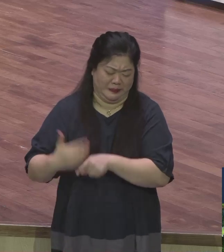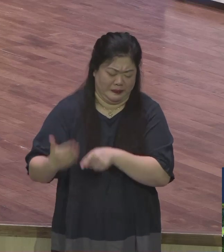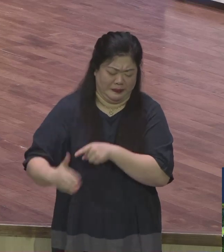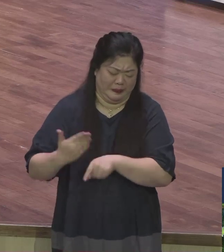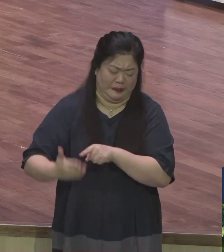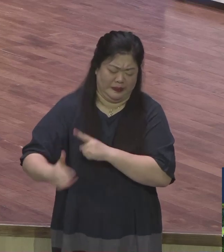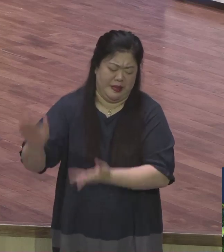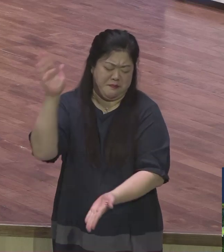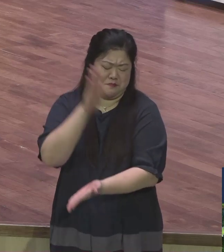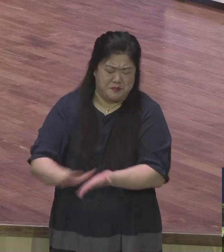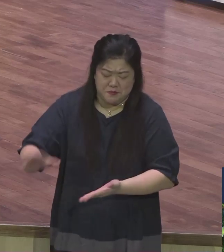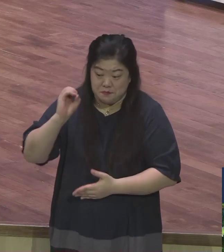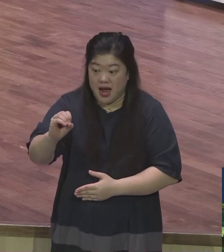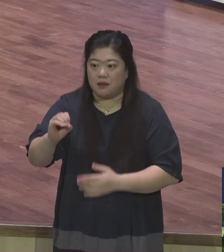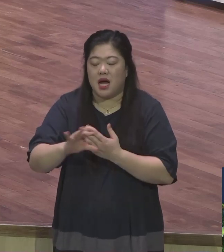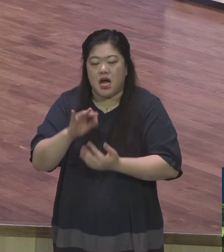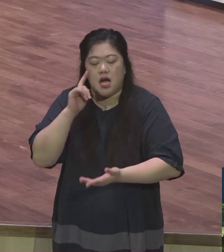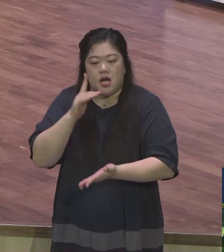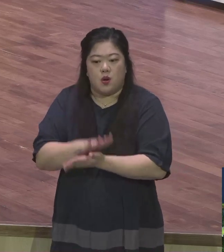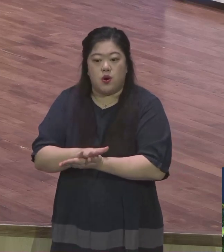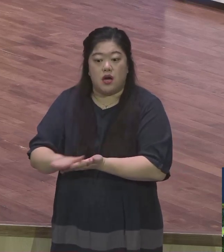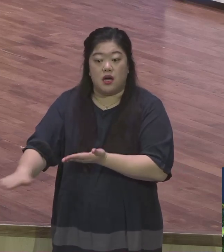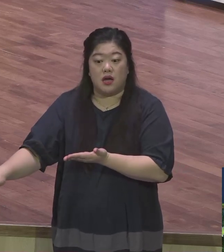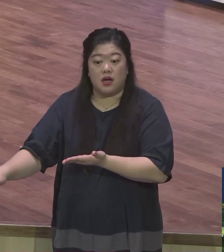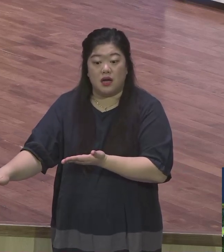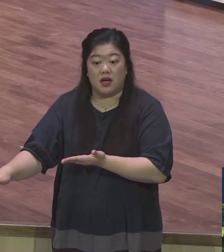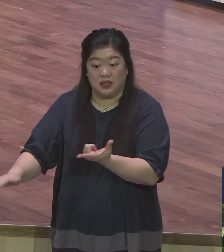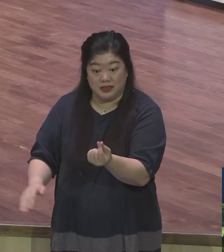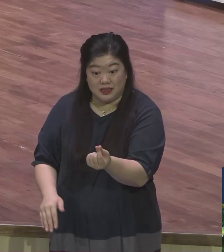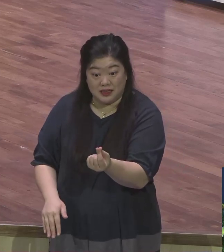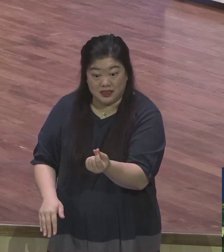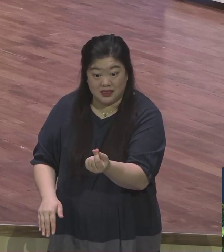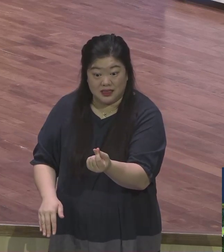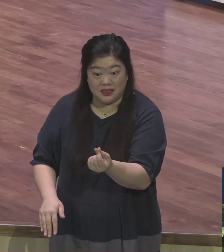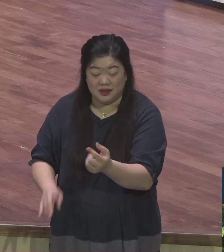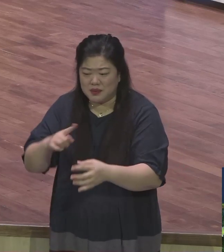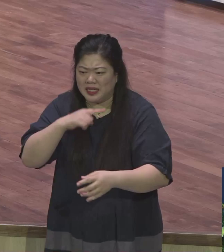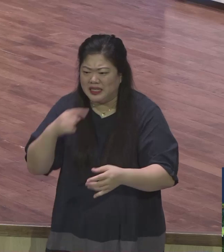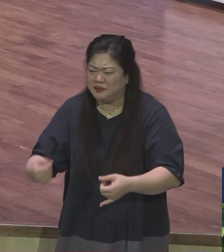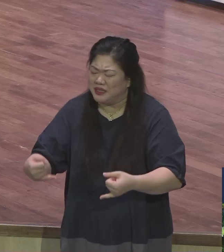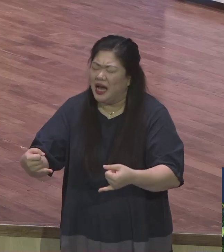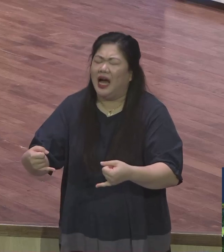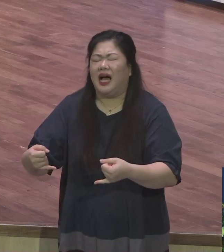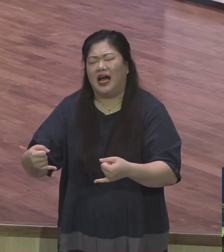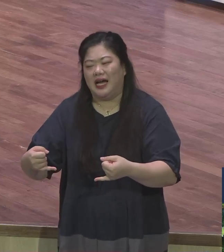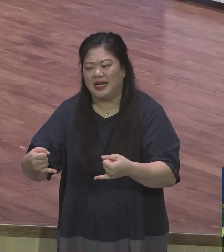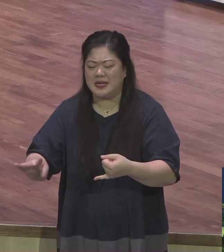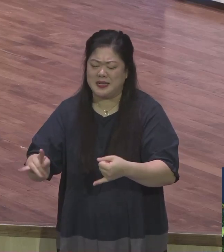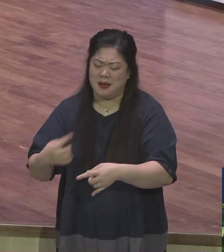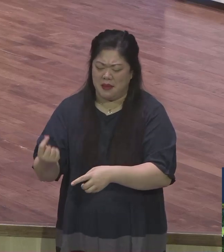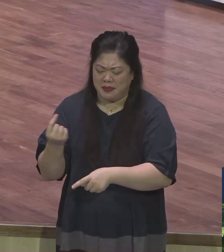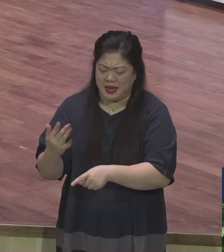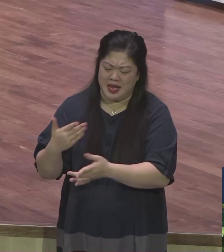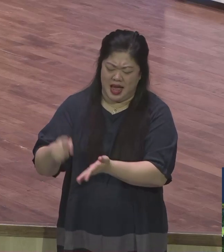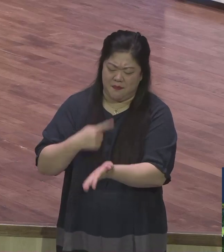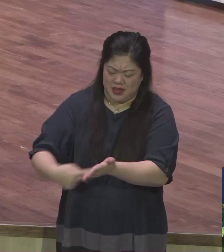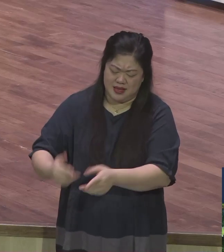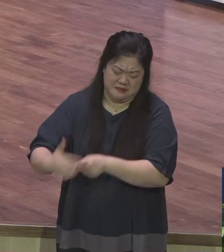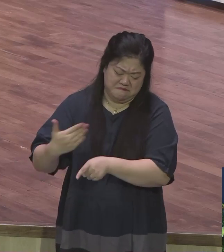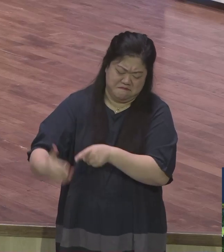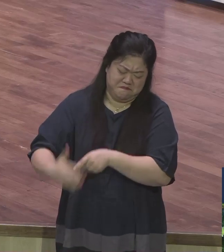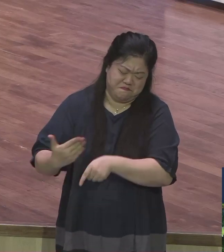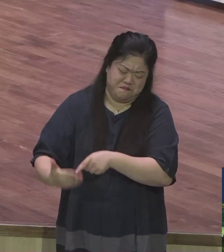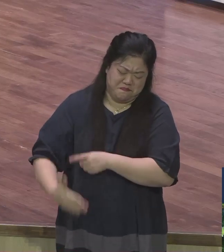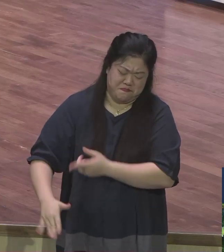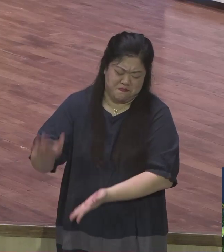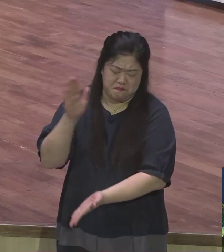갚아야 되는데 빚지면 그렇잖아요. 빚을 찌면 갚아야 되는 부담이 있잖아요. 빚진자 이 바울이 영적으로 빚진자